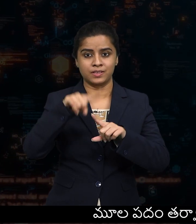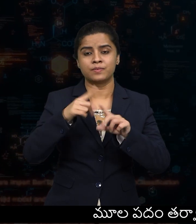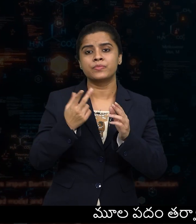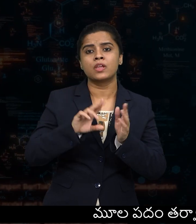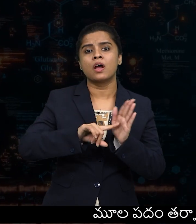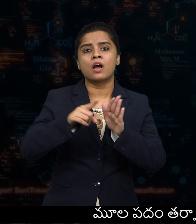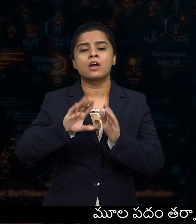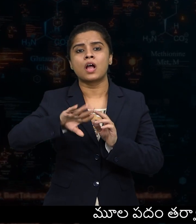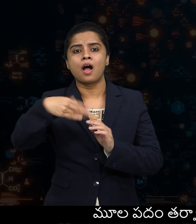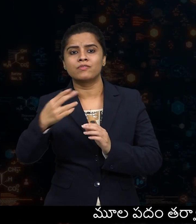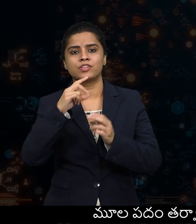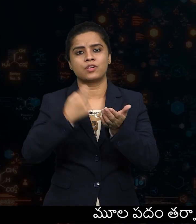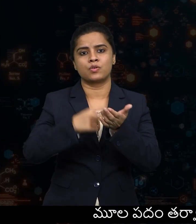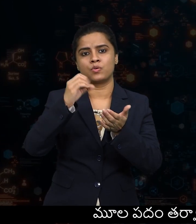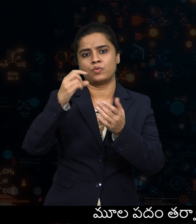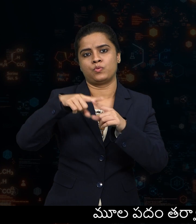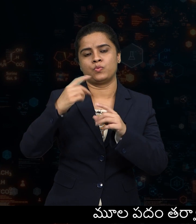మూలపదం తర్వాత ప్రాథమిక పరపదం వస్తుంది.